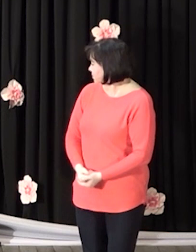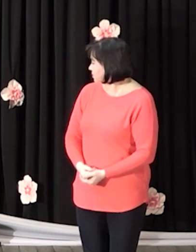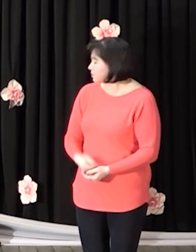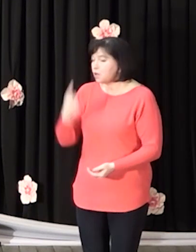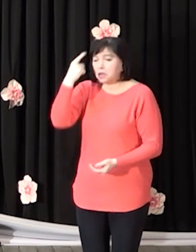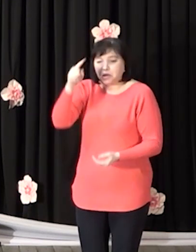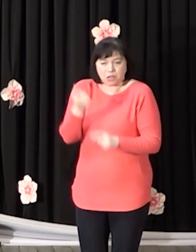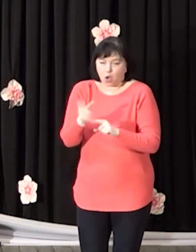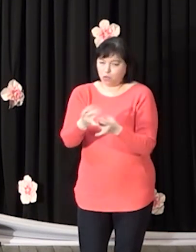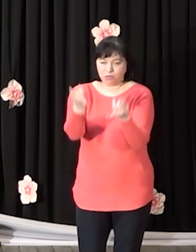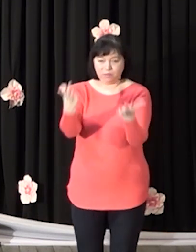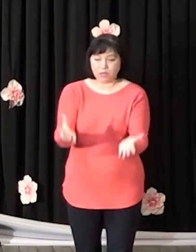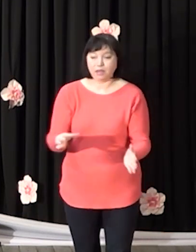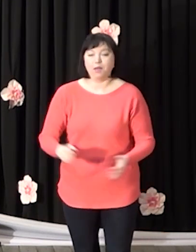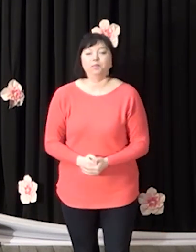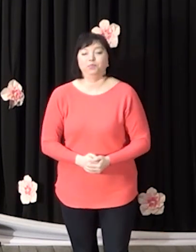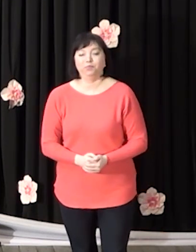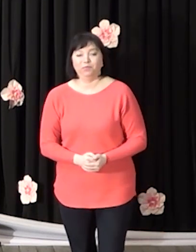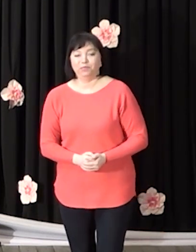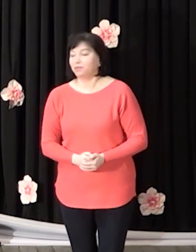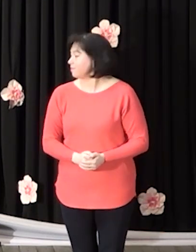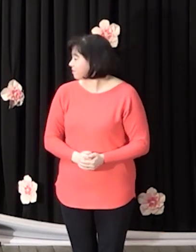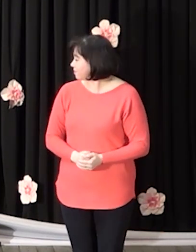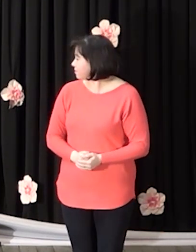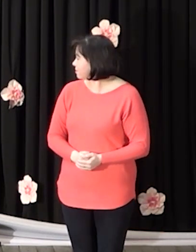Ideea este foarte simplă. Avem muzică?